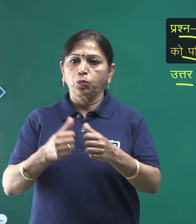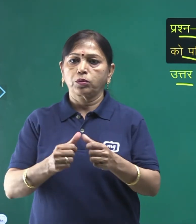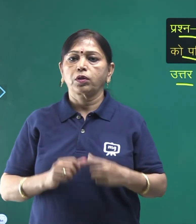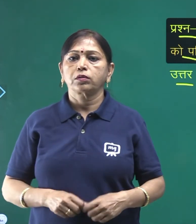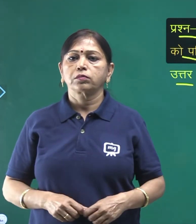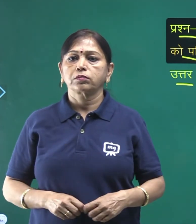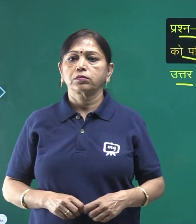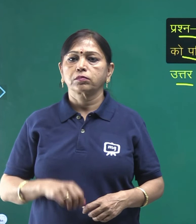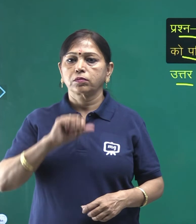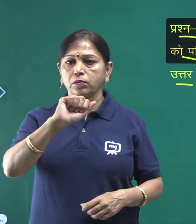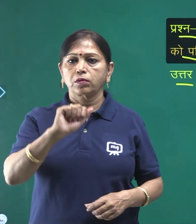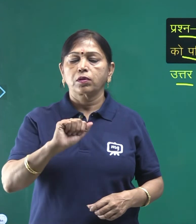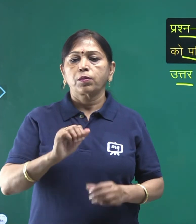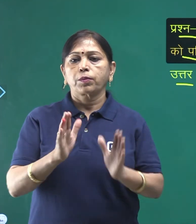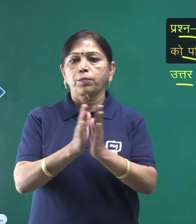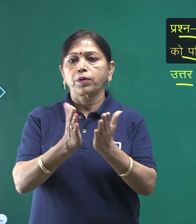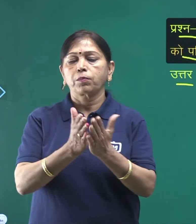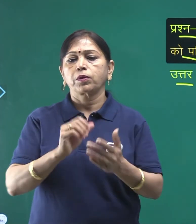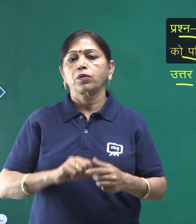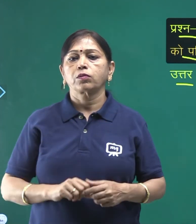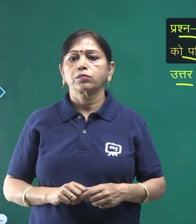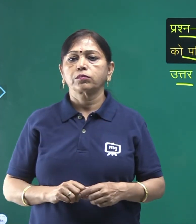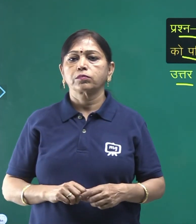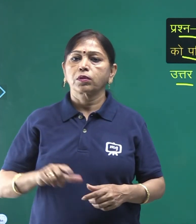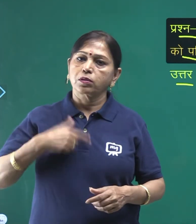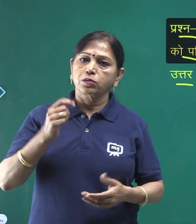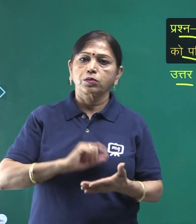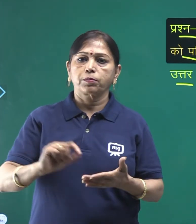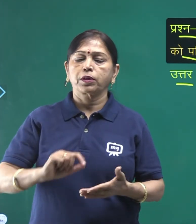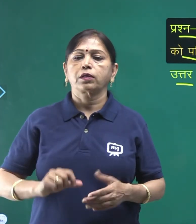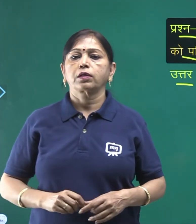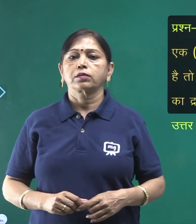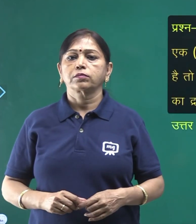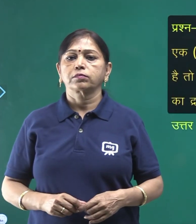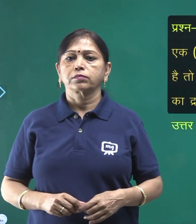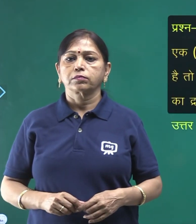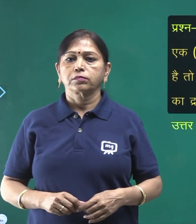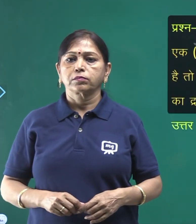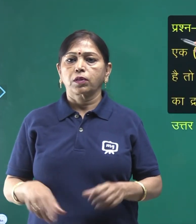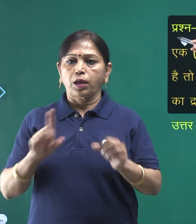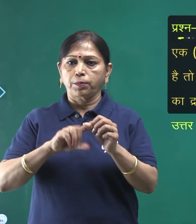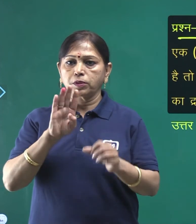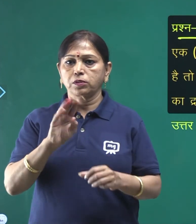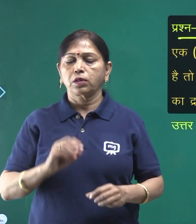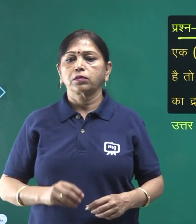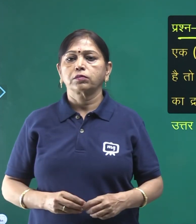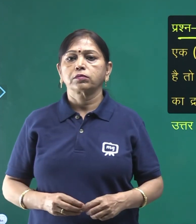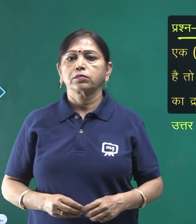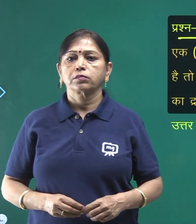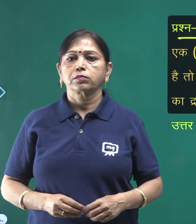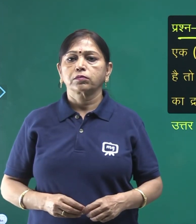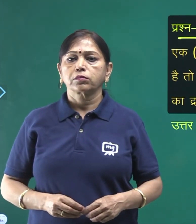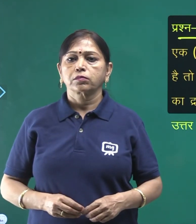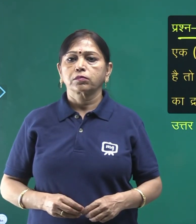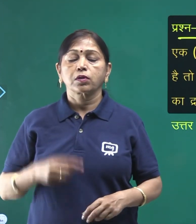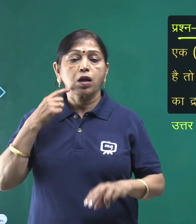उत्तर आप अपनी नोटबुक में स्वयं लिखेंगे। प्रश्न 4, यदि